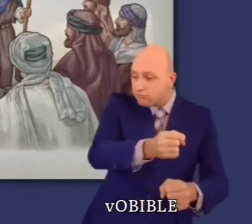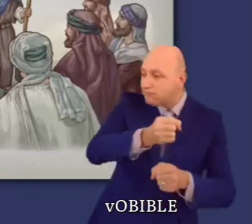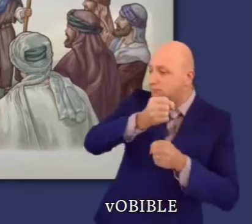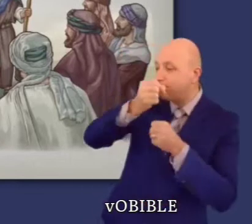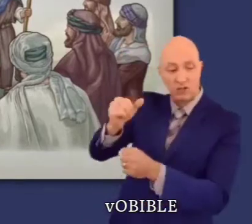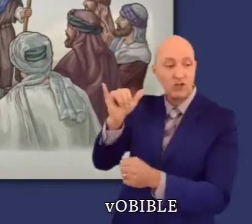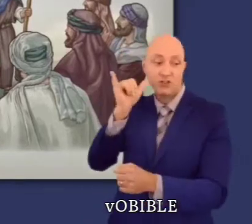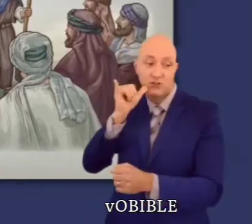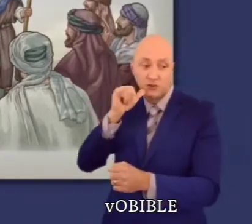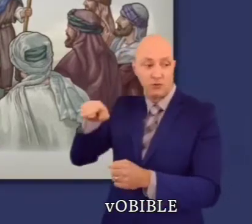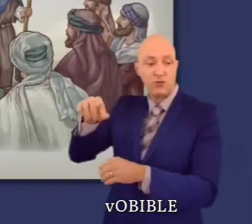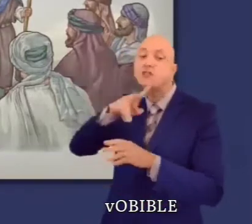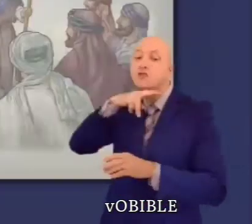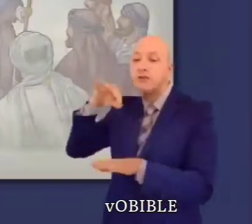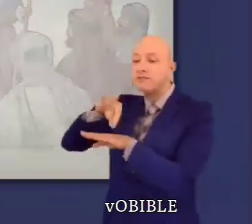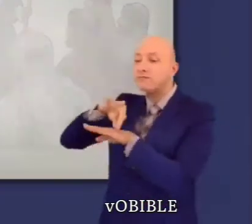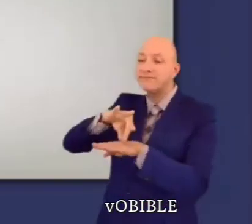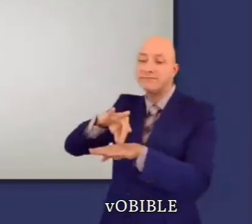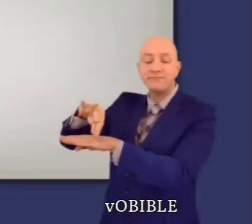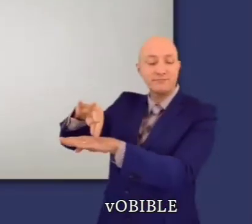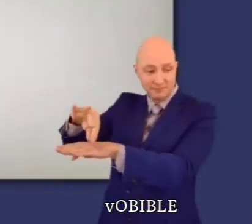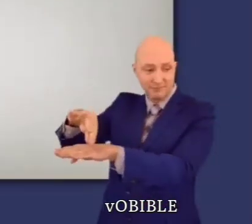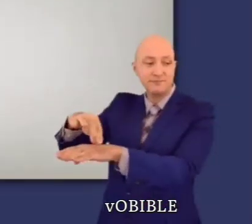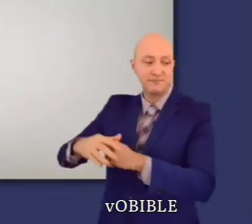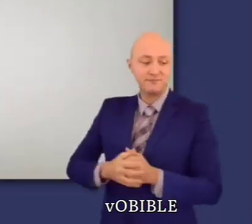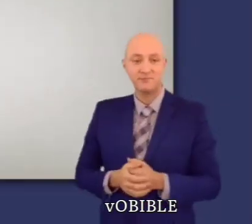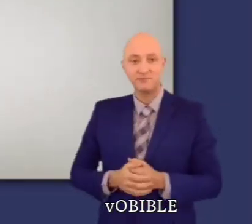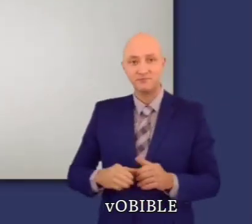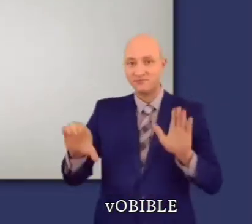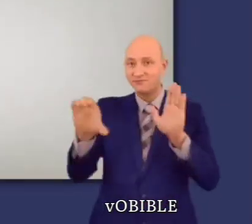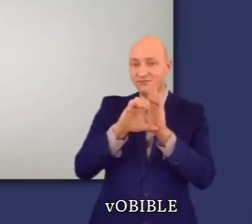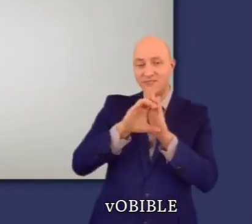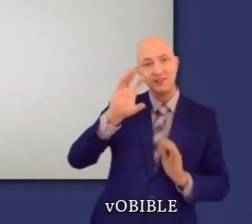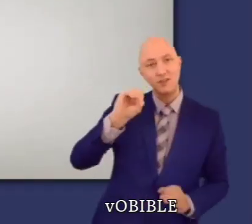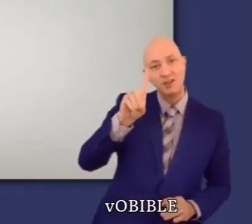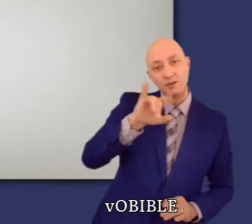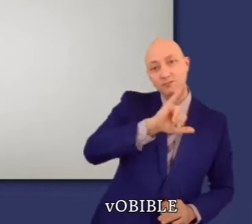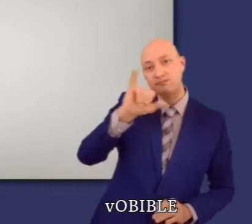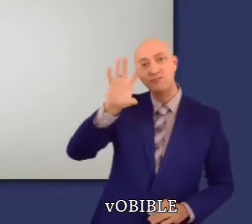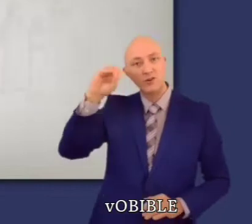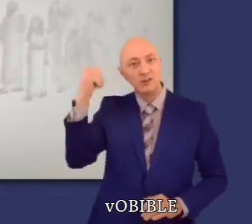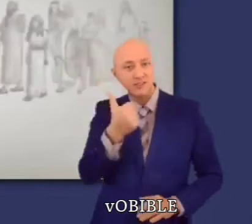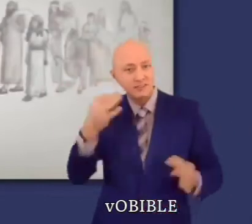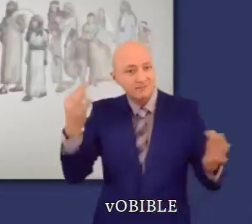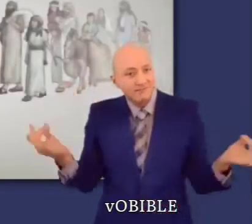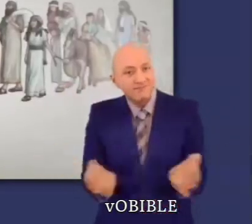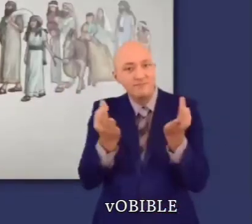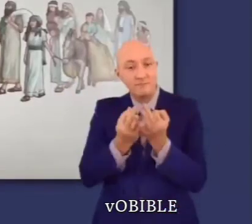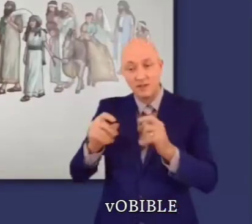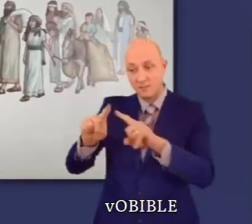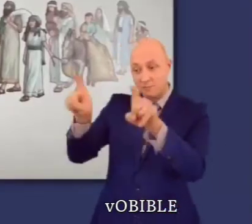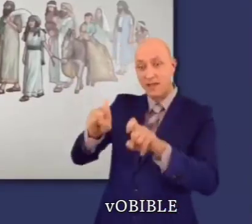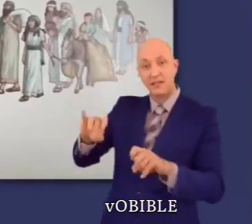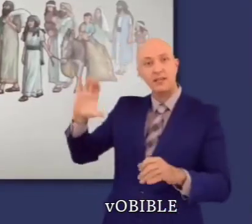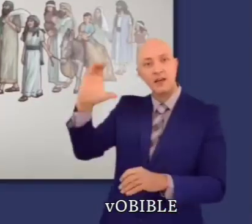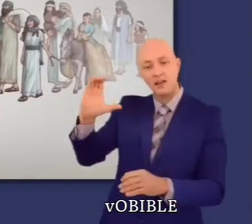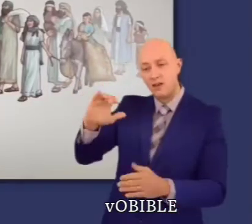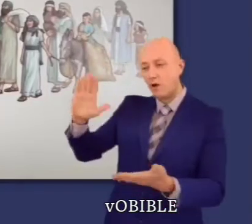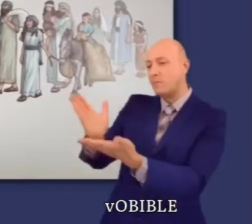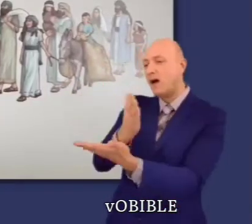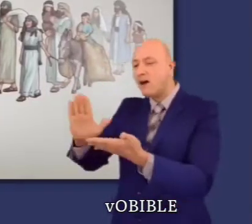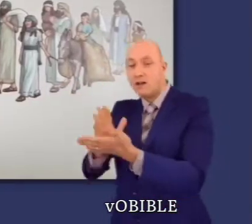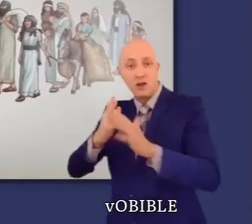dans une montagne de la région des Abarim pour voir la terre promise. Comme Moïse va bientôt mourir, Jéhovah